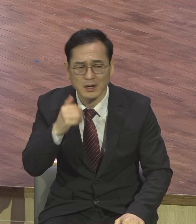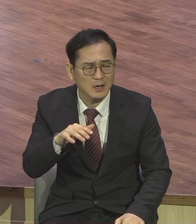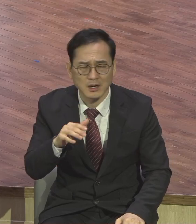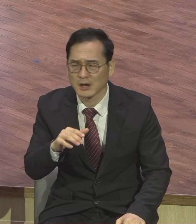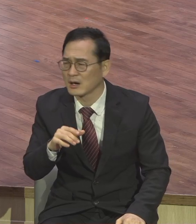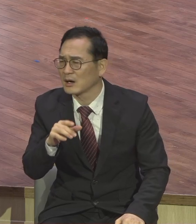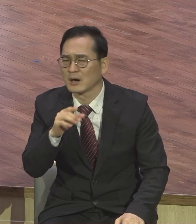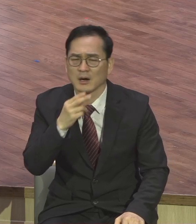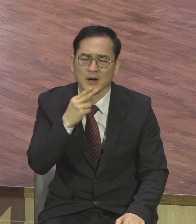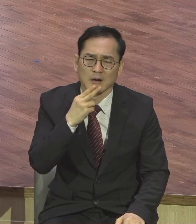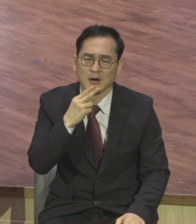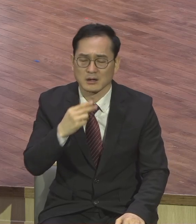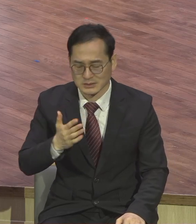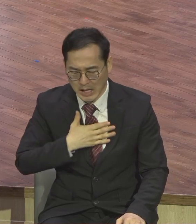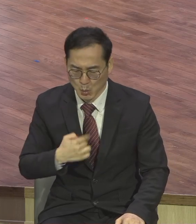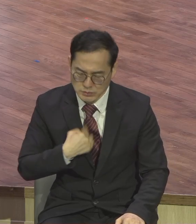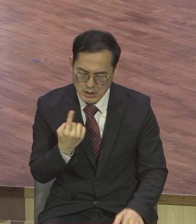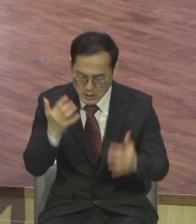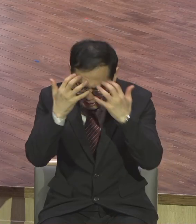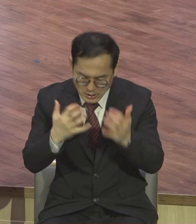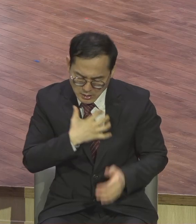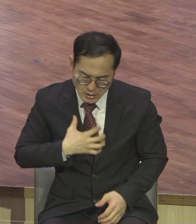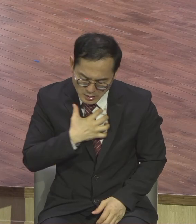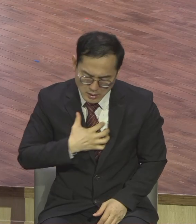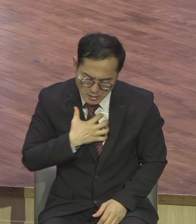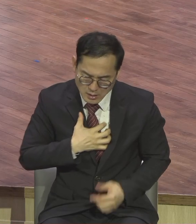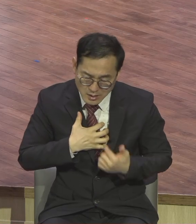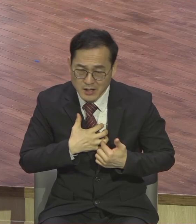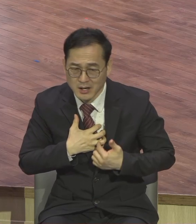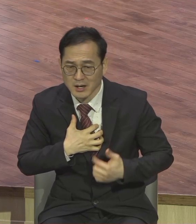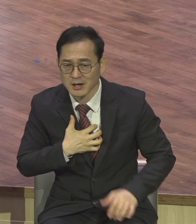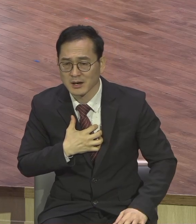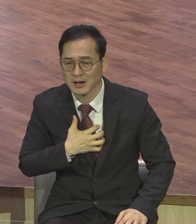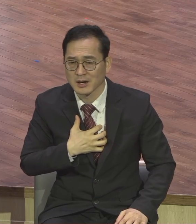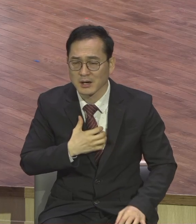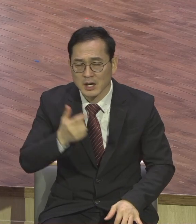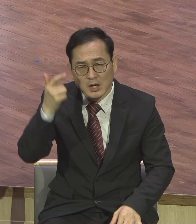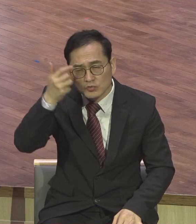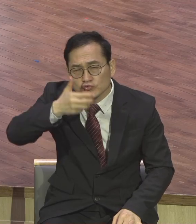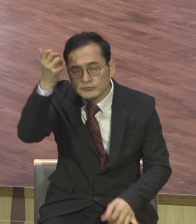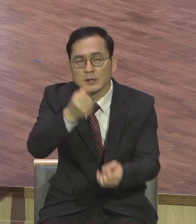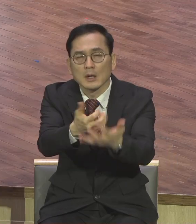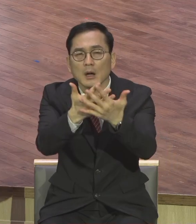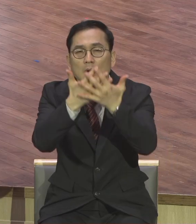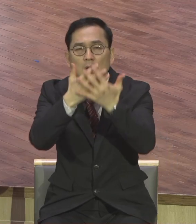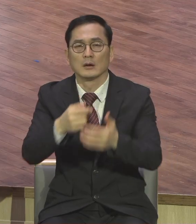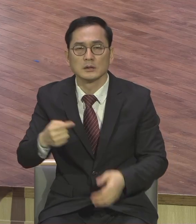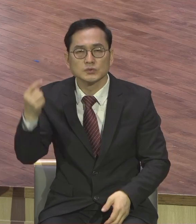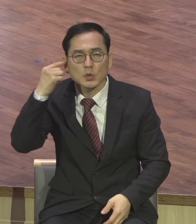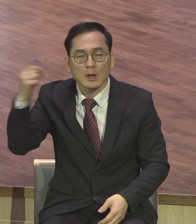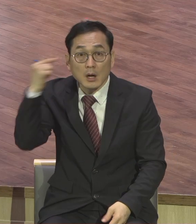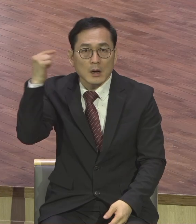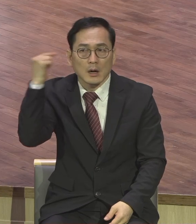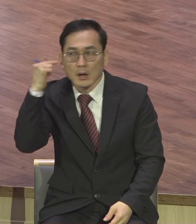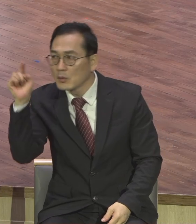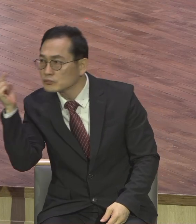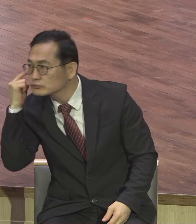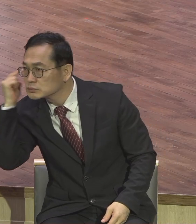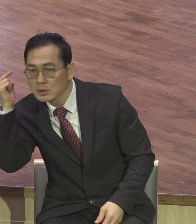있습니다. 꿈에도 나타납니다. 환청도 들립니다. 환상도 보입니다.